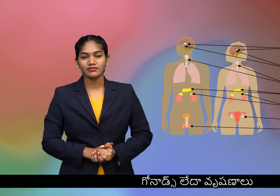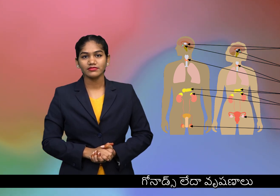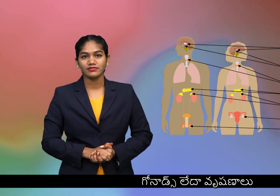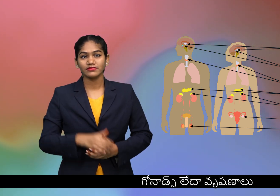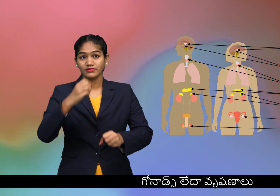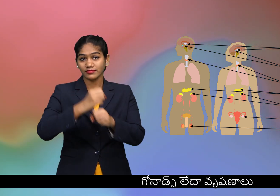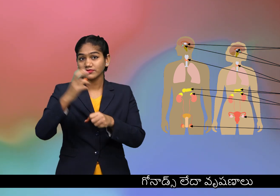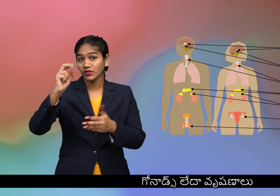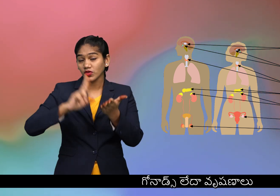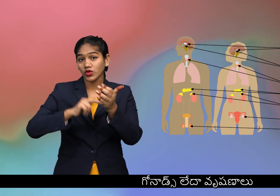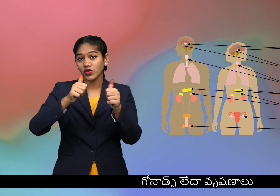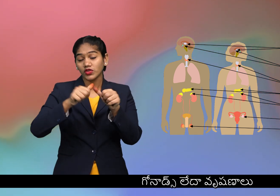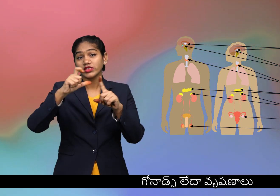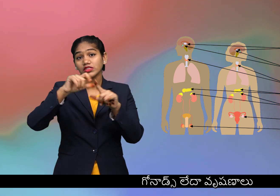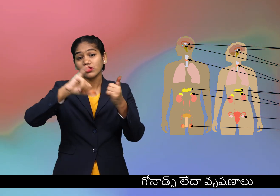గోనాడ్స్ లేదా వృషణాలు,